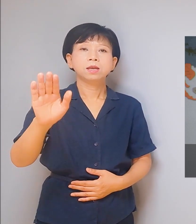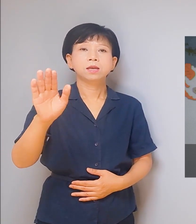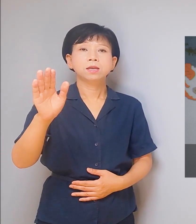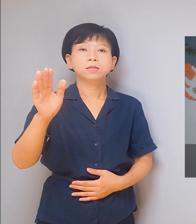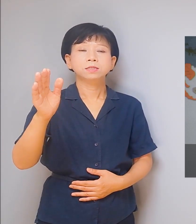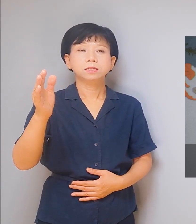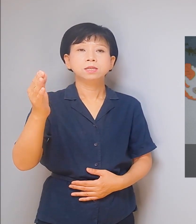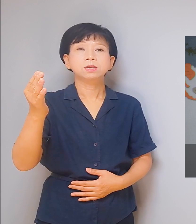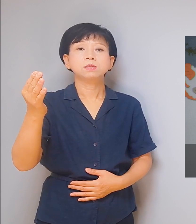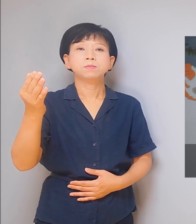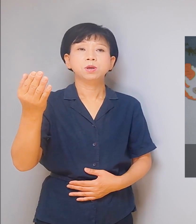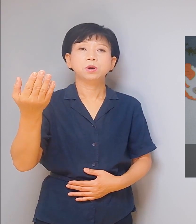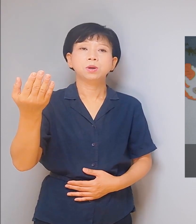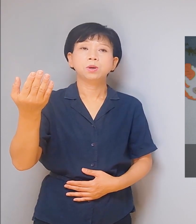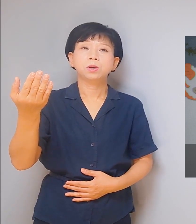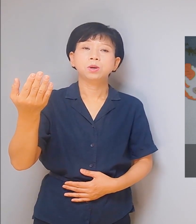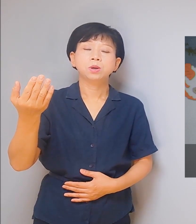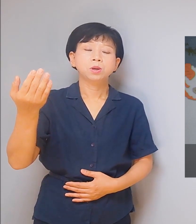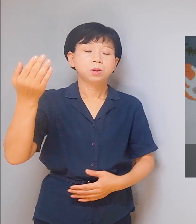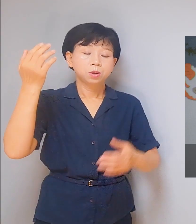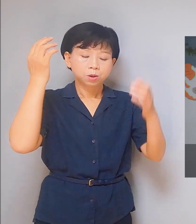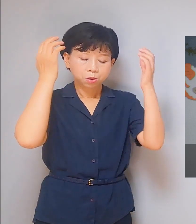피난처가 되시며